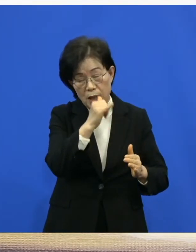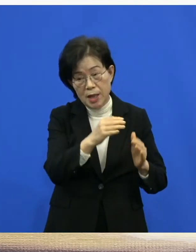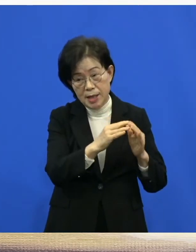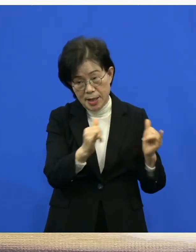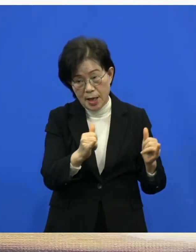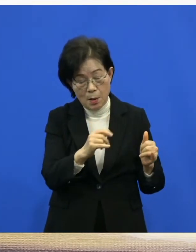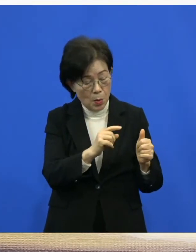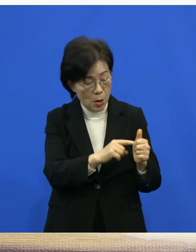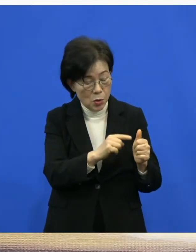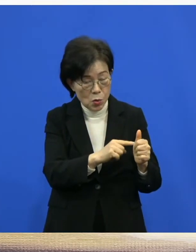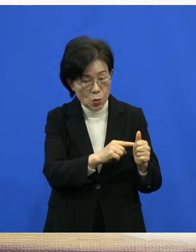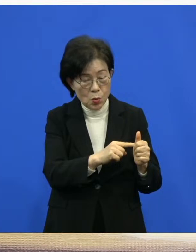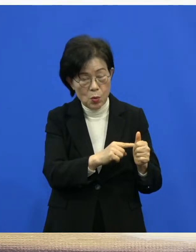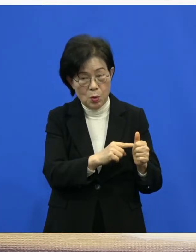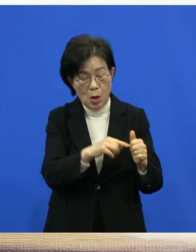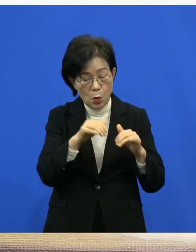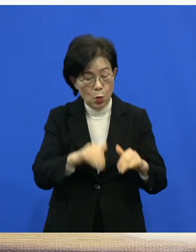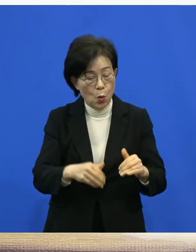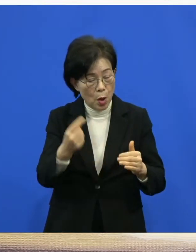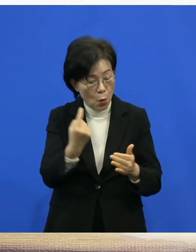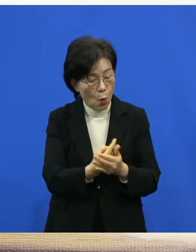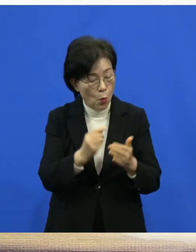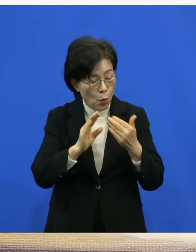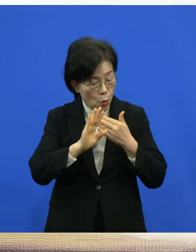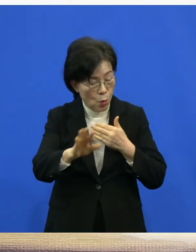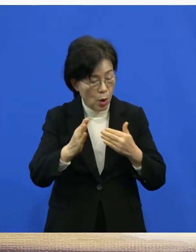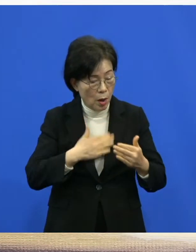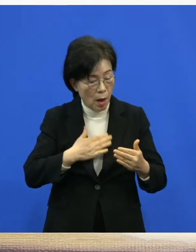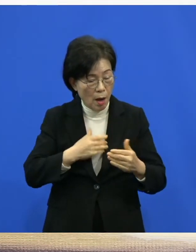이 친구 들어온 이후에 뭔가 달라졌다는 거예요.